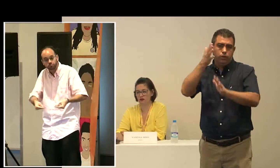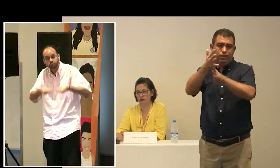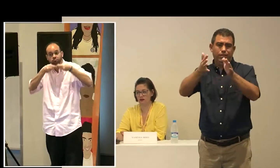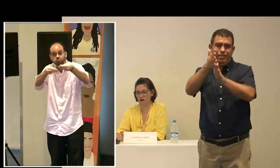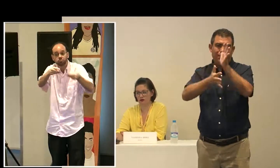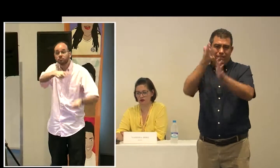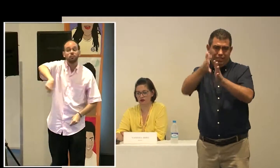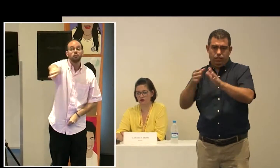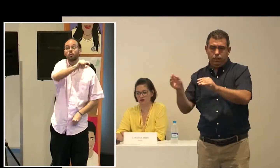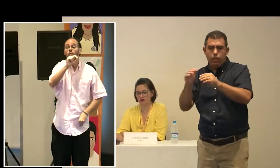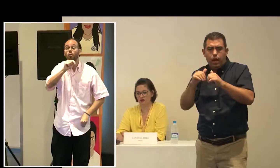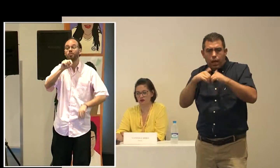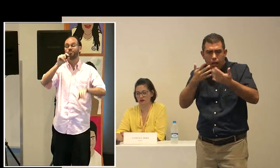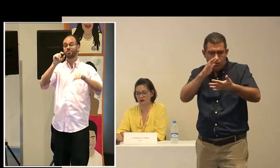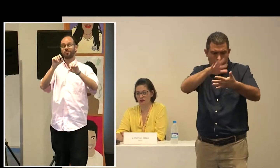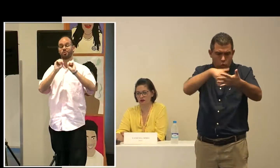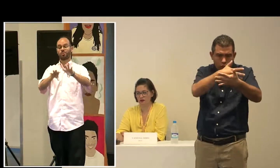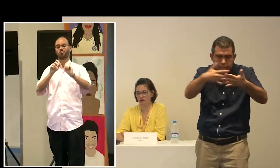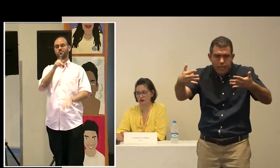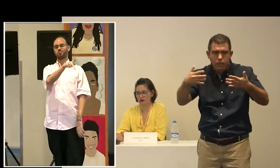perguntem, esses livros são para quê?